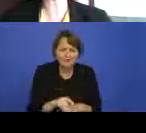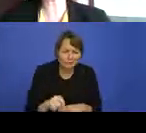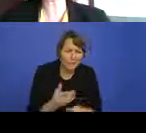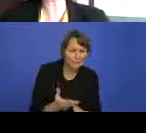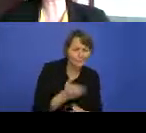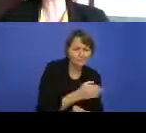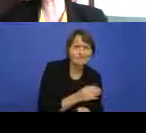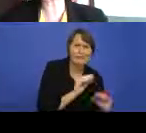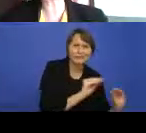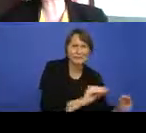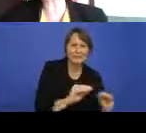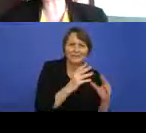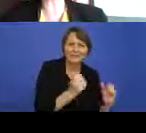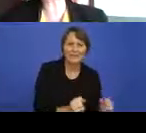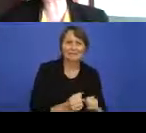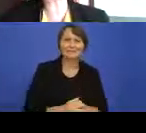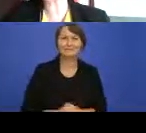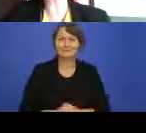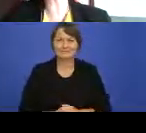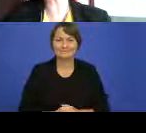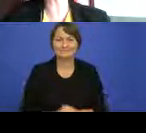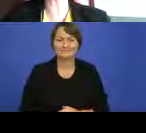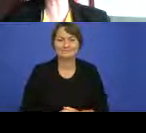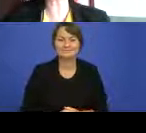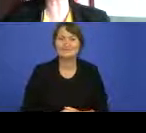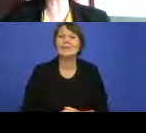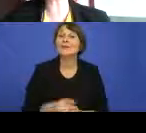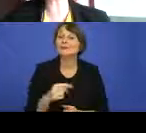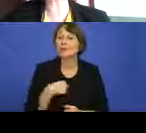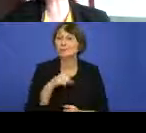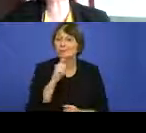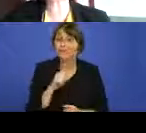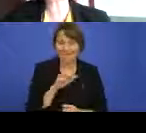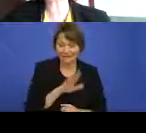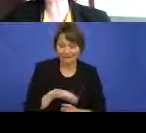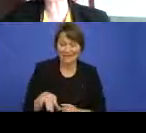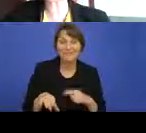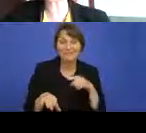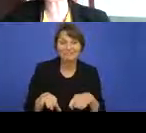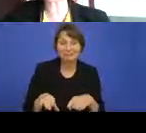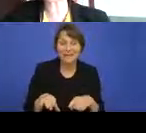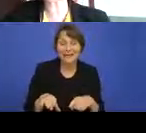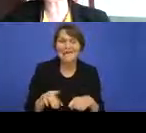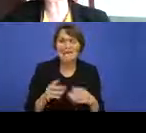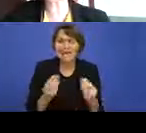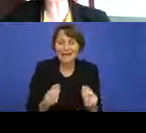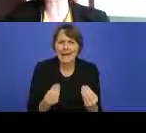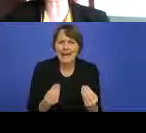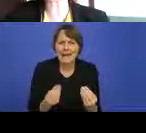Ce document d'orientation soutient la stratégie du partenariat mondial pour la petite enfance et